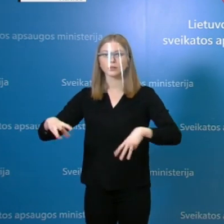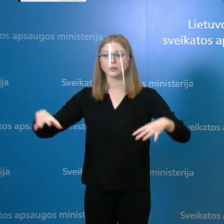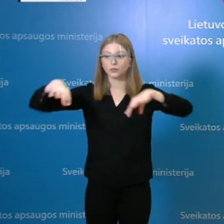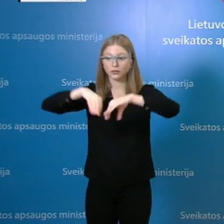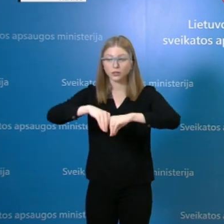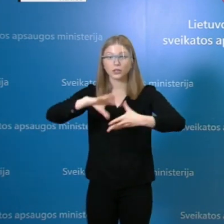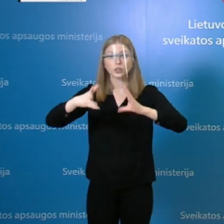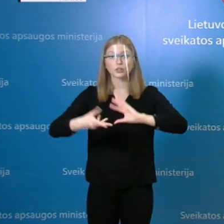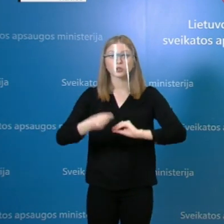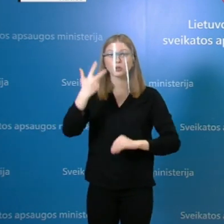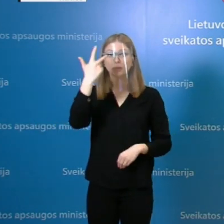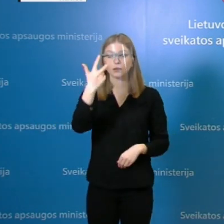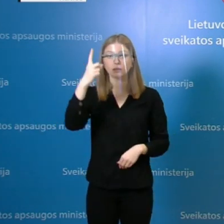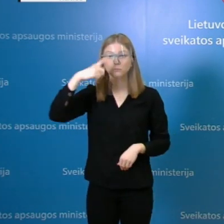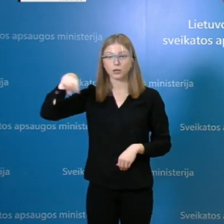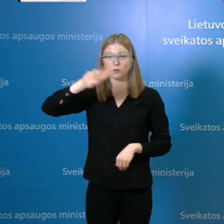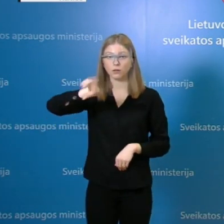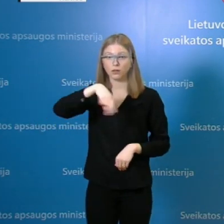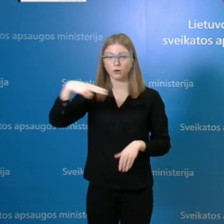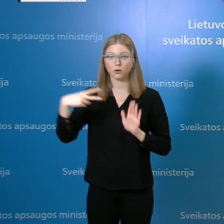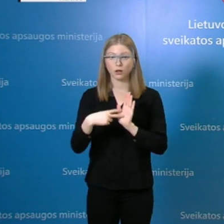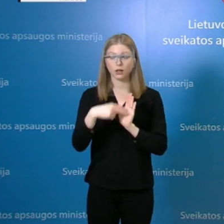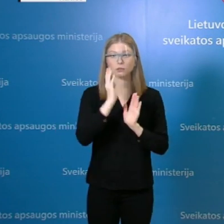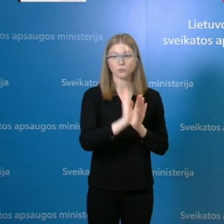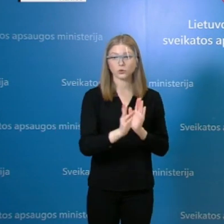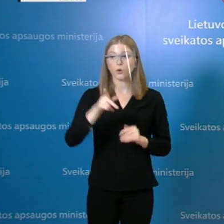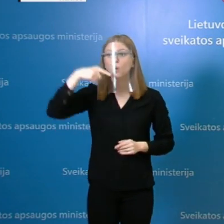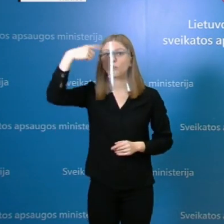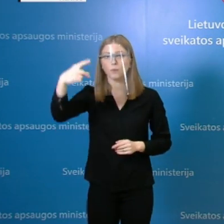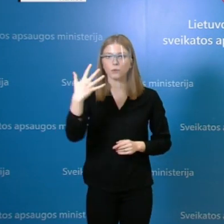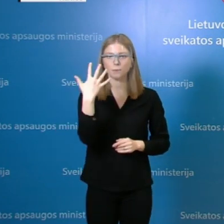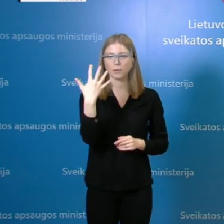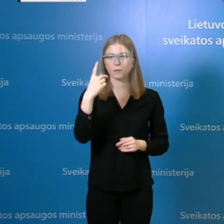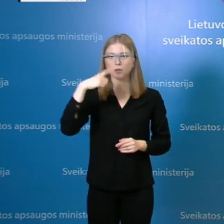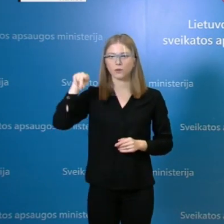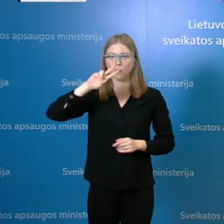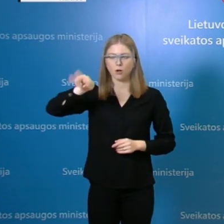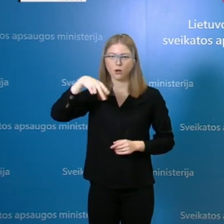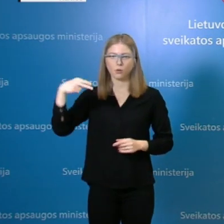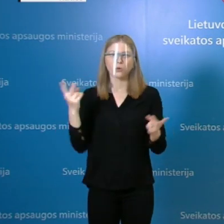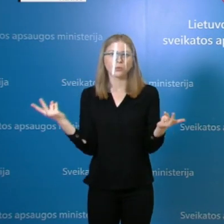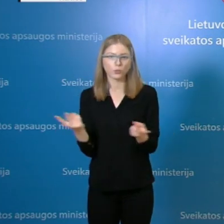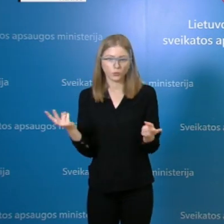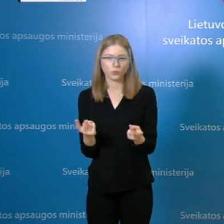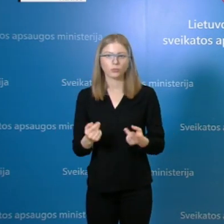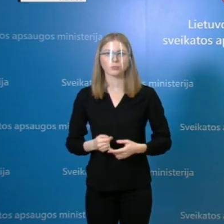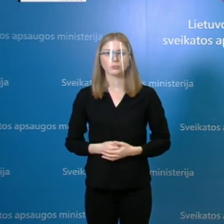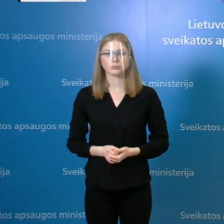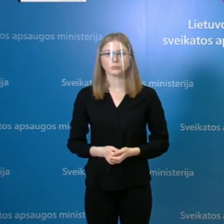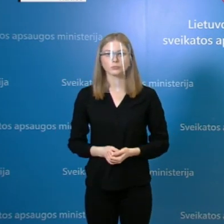3 milijonų eurų, kitais metais dar maždaug 5 milijonų eurų tam, kad šitos priemonės būtų įgyvendintos.